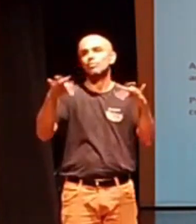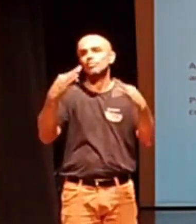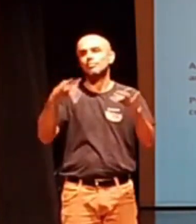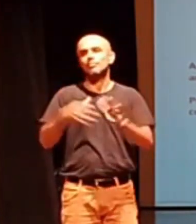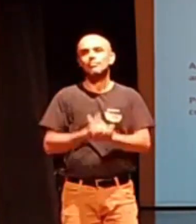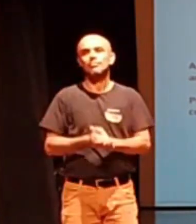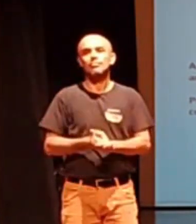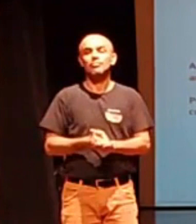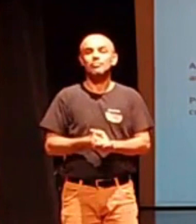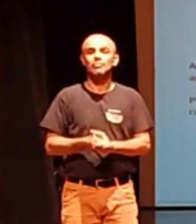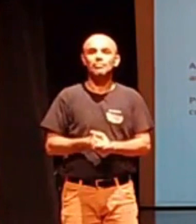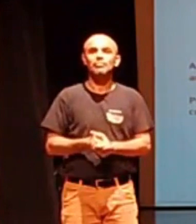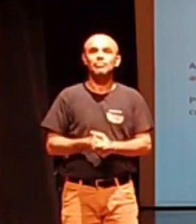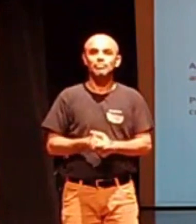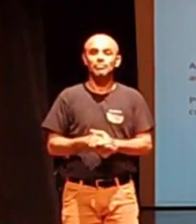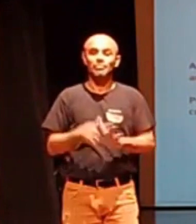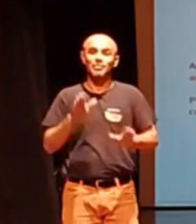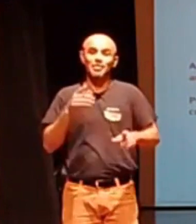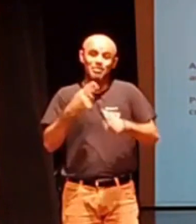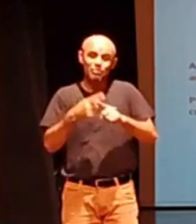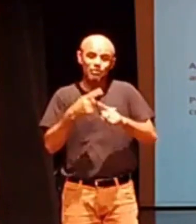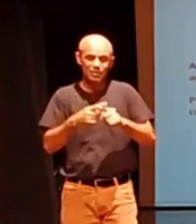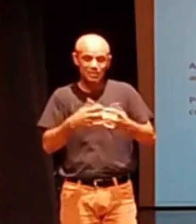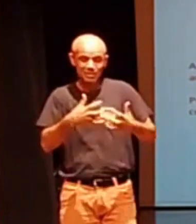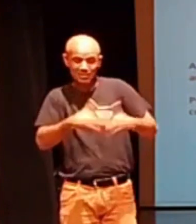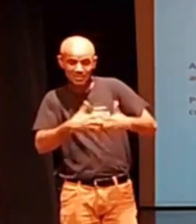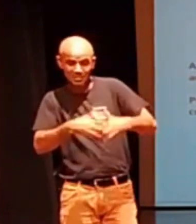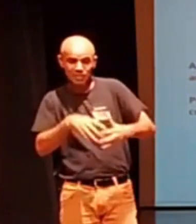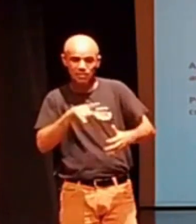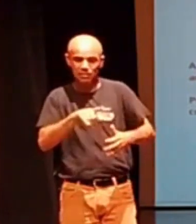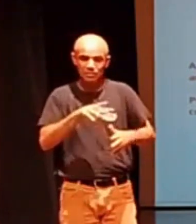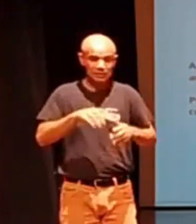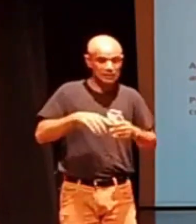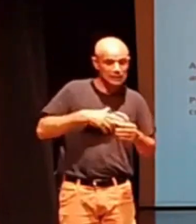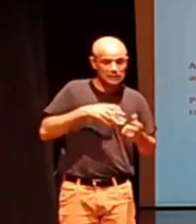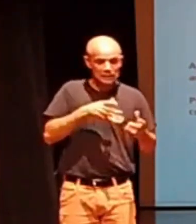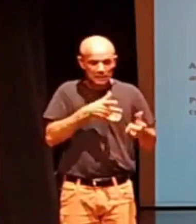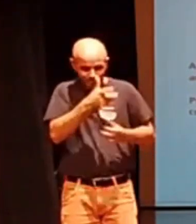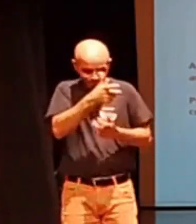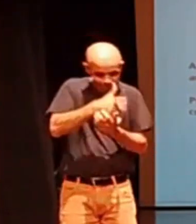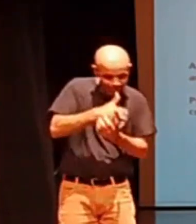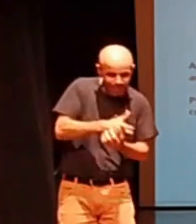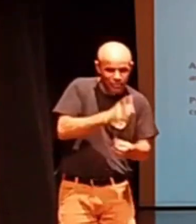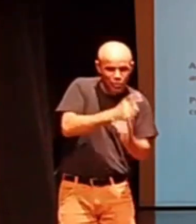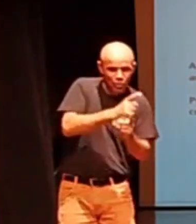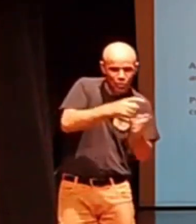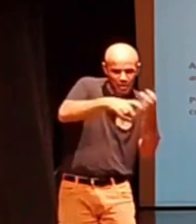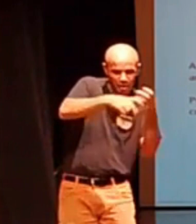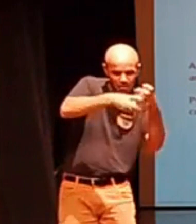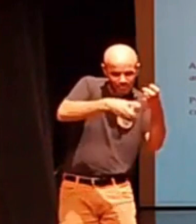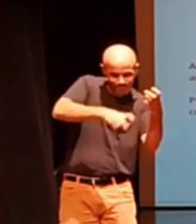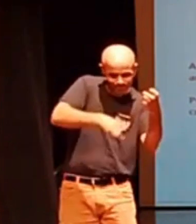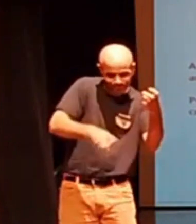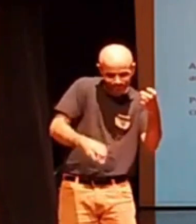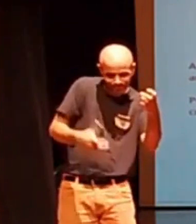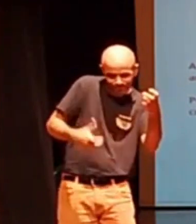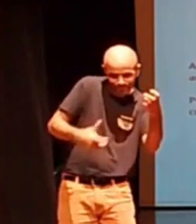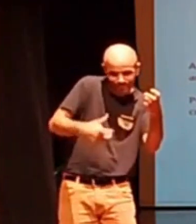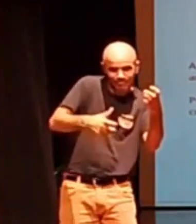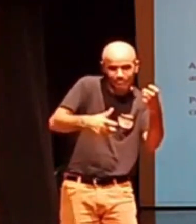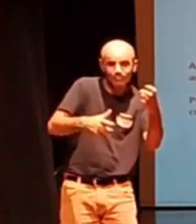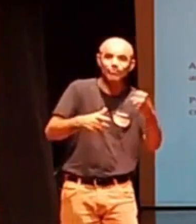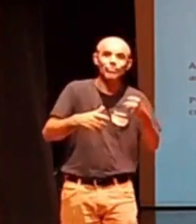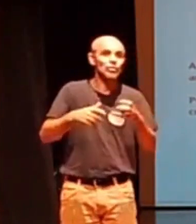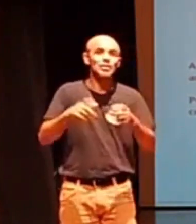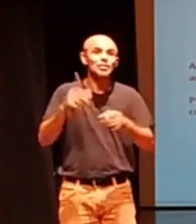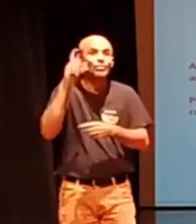anatomicamente, funcionalmente, aquilo está uma grande rotação. Então, não é comum, às vezes, a gente estar na maternidade